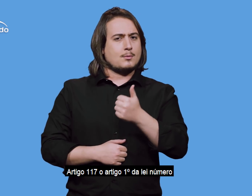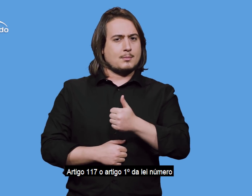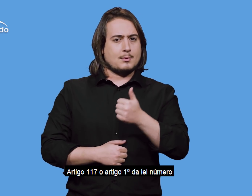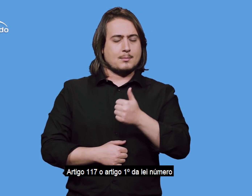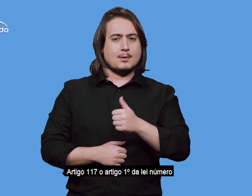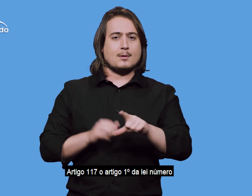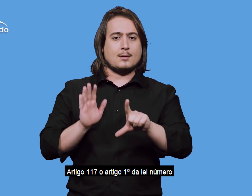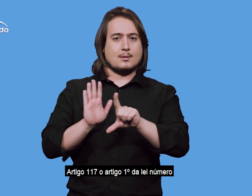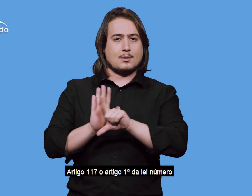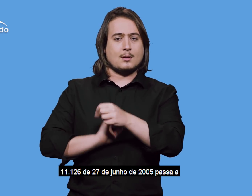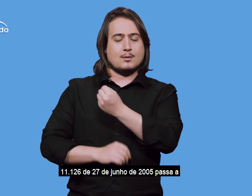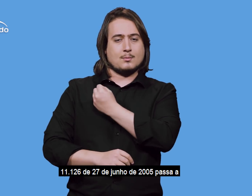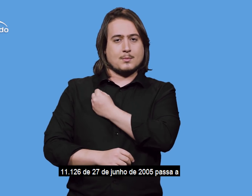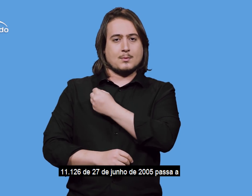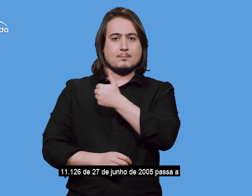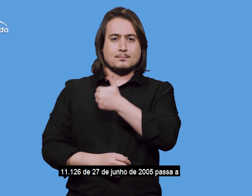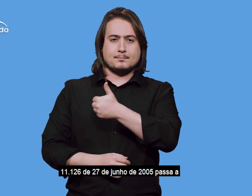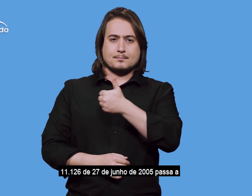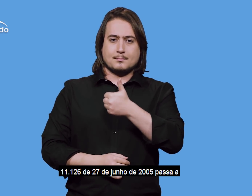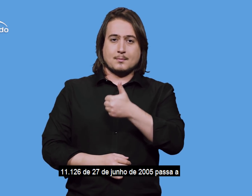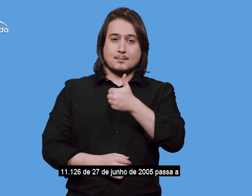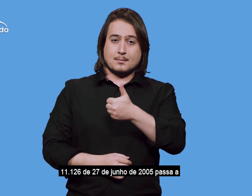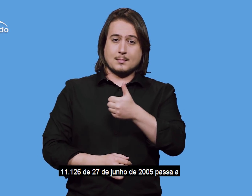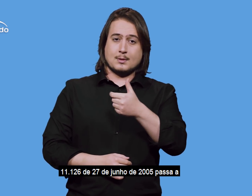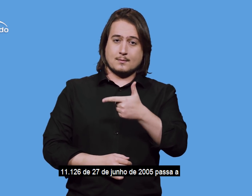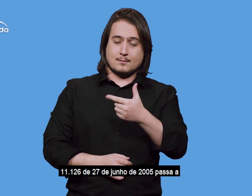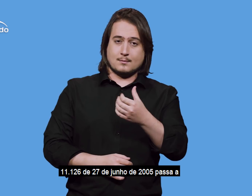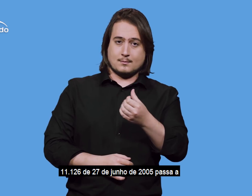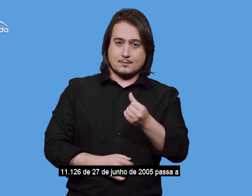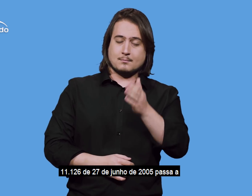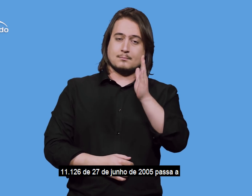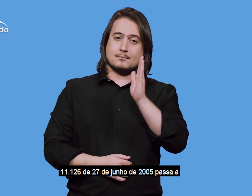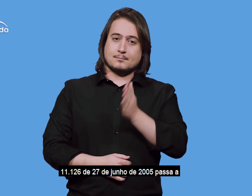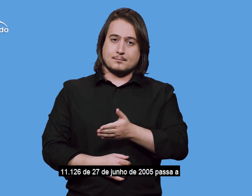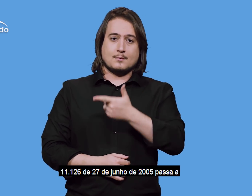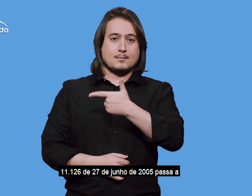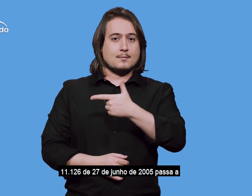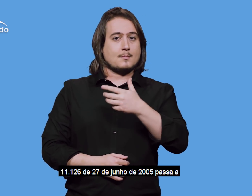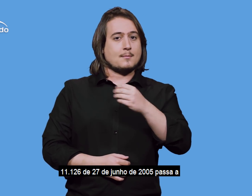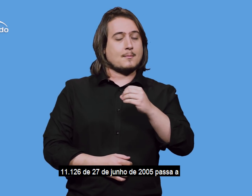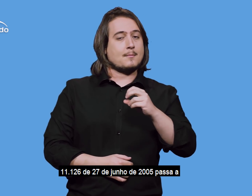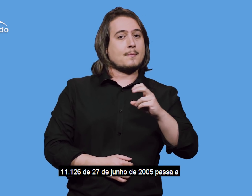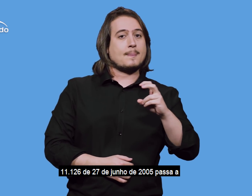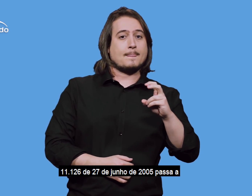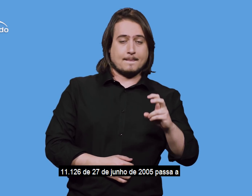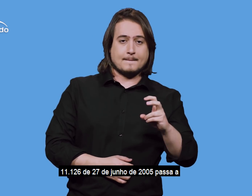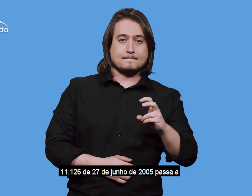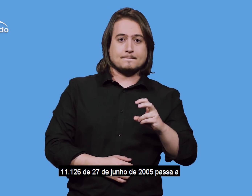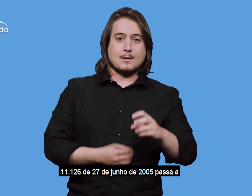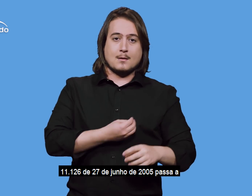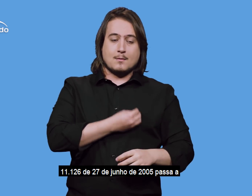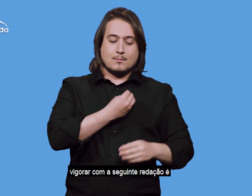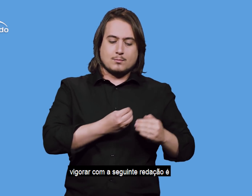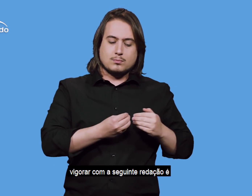número 11.196 de 27 de junho de 2005 passa a vigorar com a seguinte